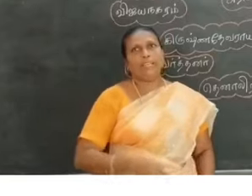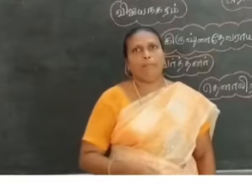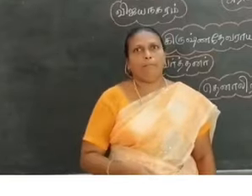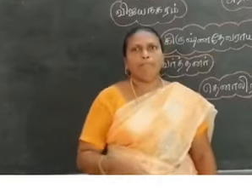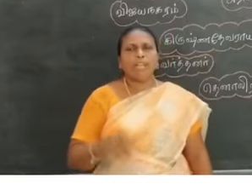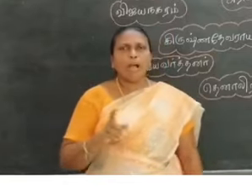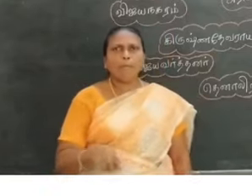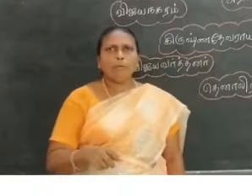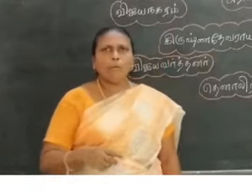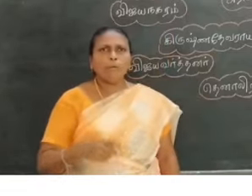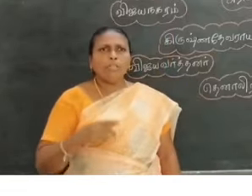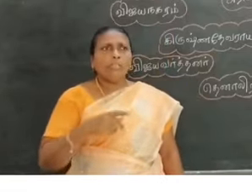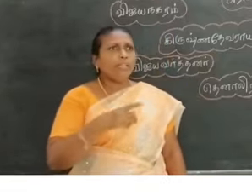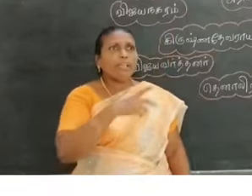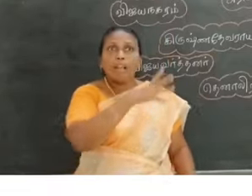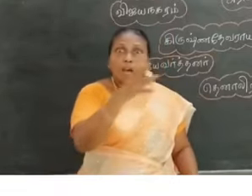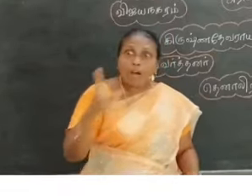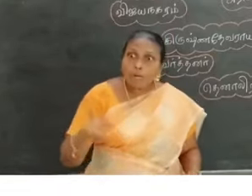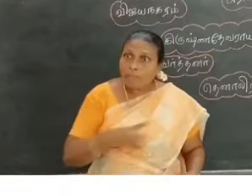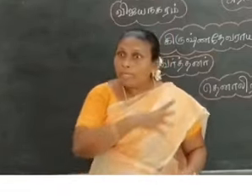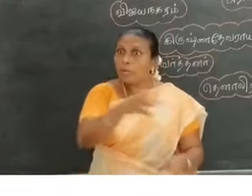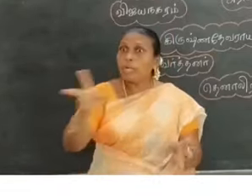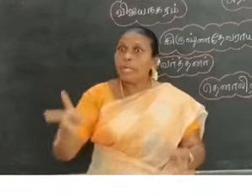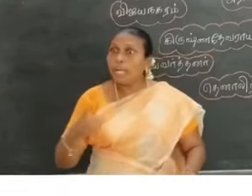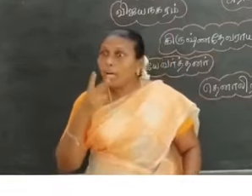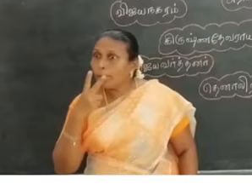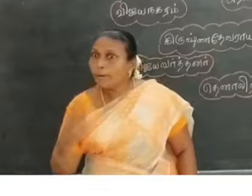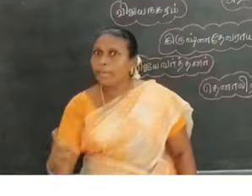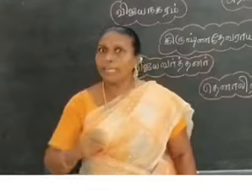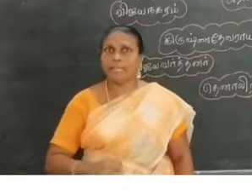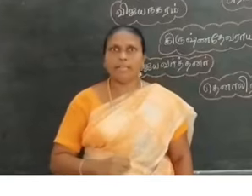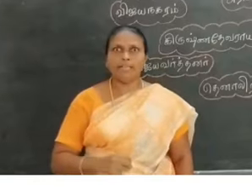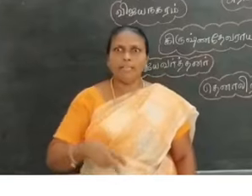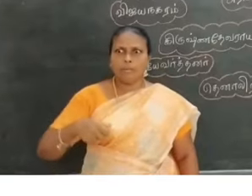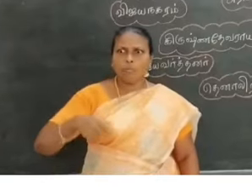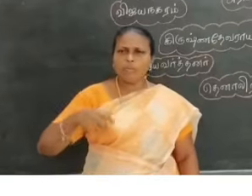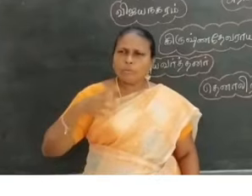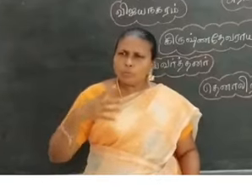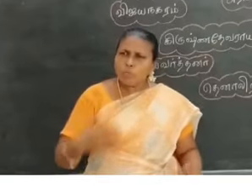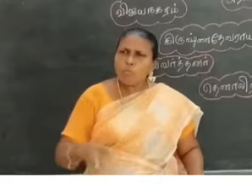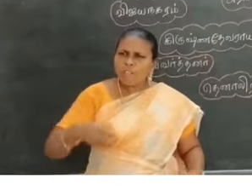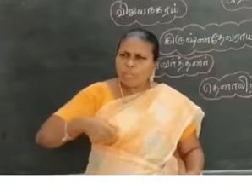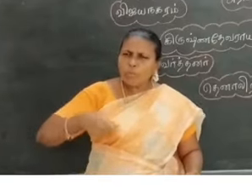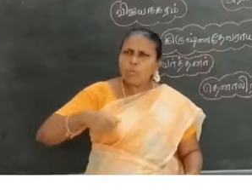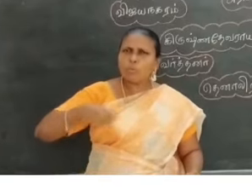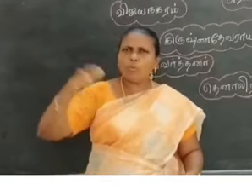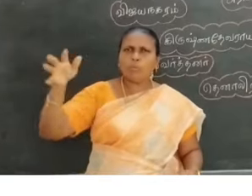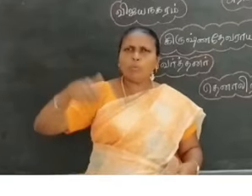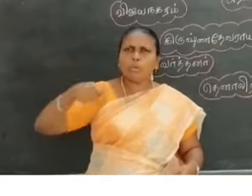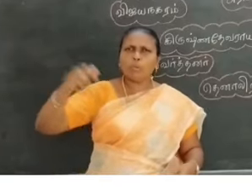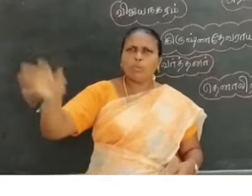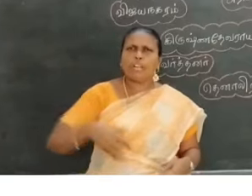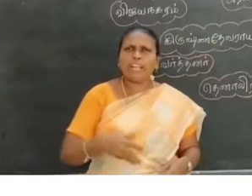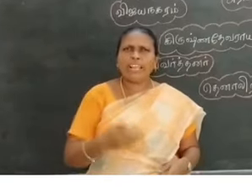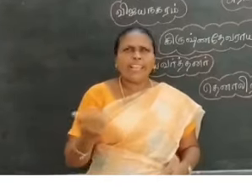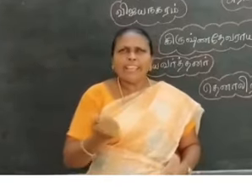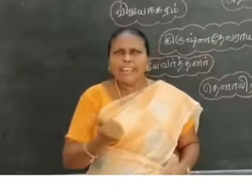வந்தாரு. அப்போ எல்லாரும் அவையிலுள்ள எல்லாரும் பாக்குறாங்க, வெறும் சும்மா வெறும் குருவி கூட கொண்டு வராரு